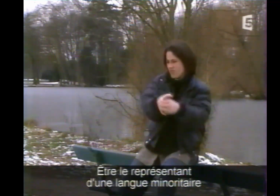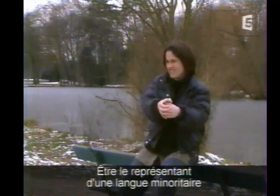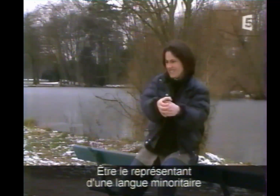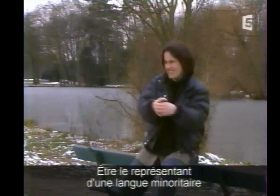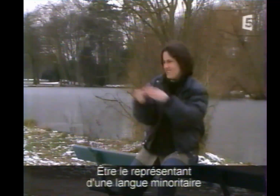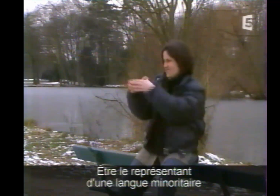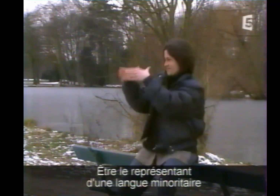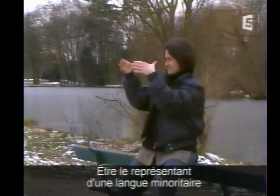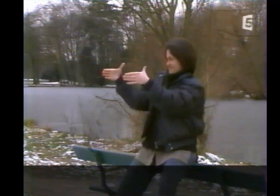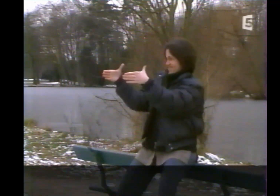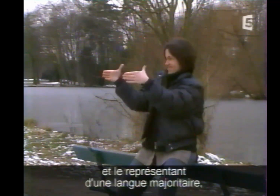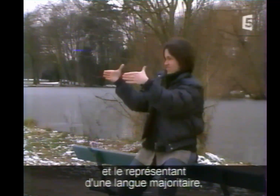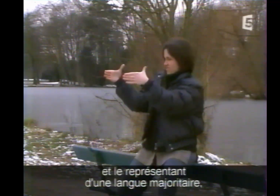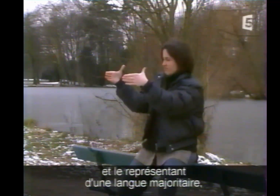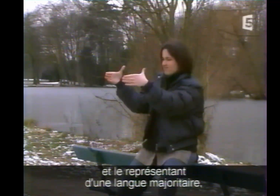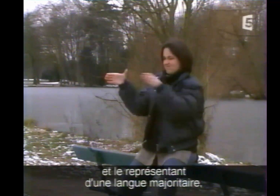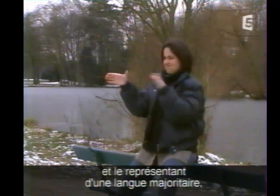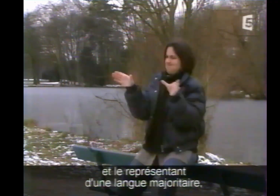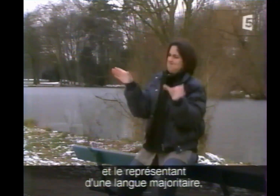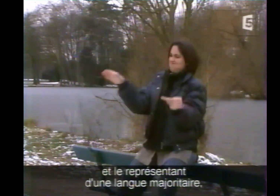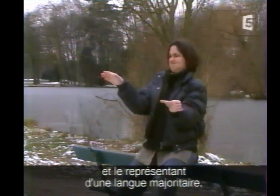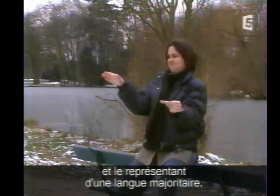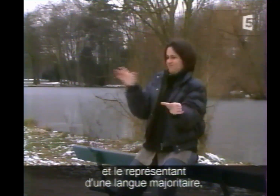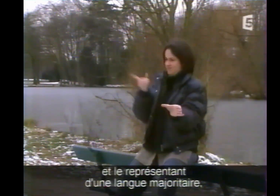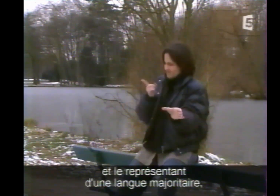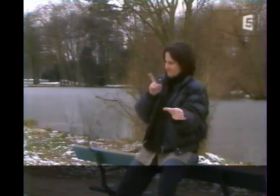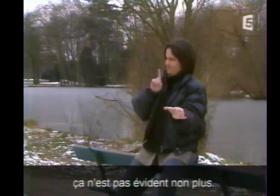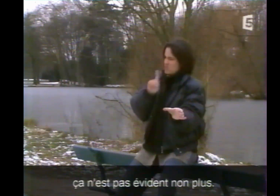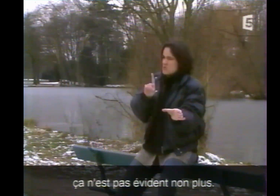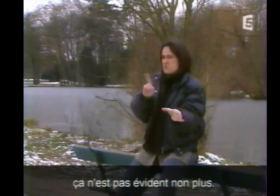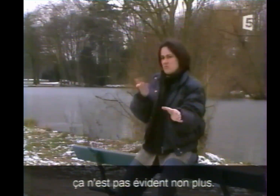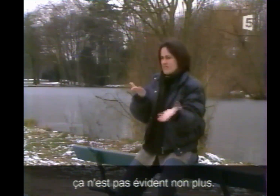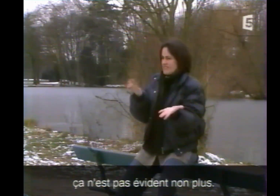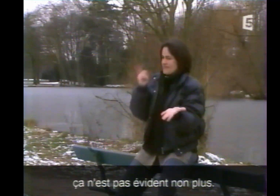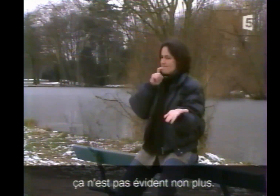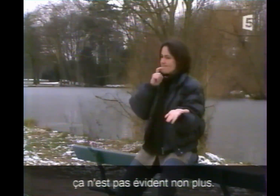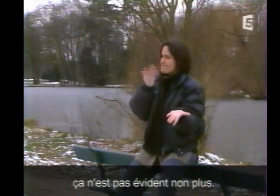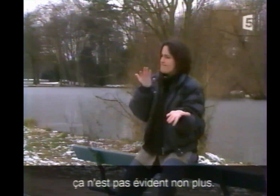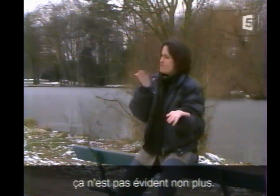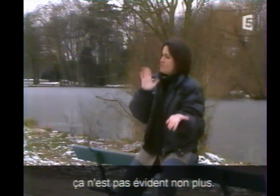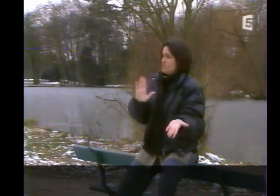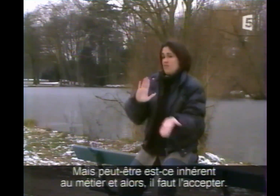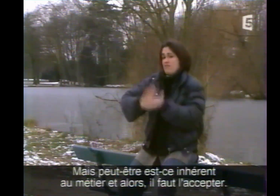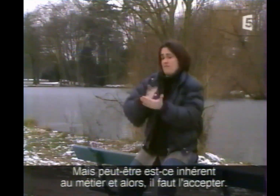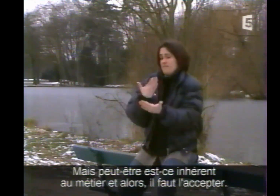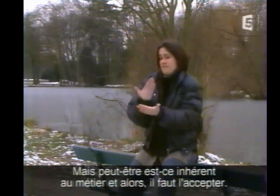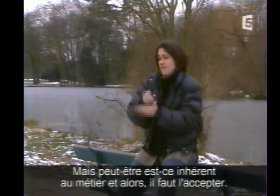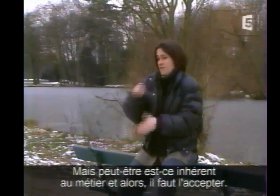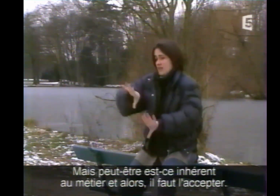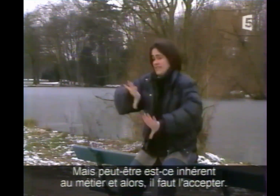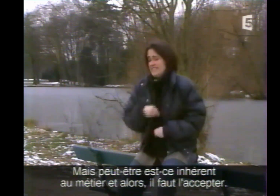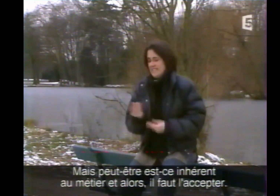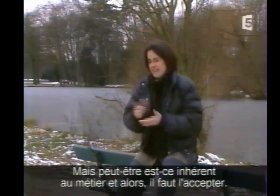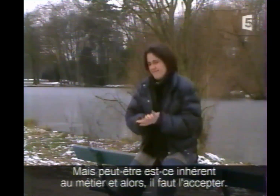langue minoritaire et le représentant d'une langue majoritaire, ça n'est pas évident non plus. Mais peut-être est-ce inhérent au métier et alors